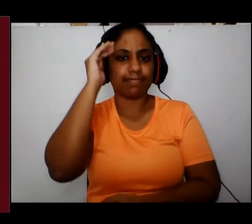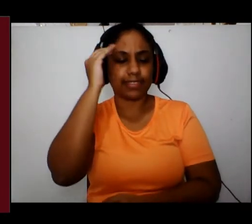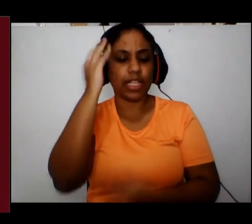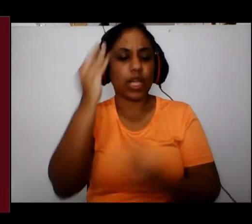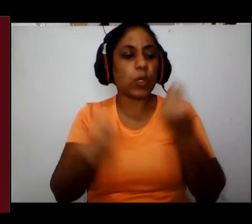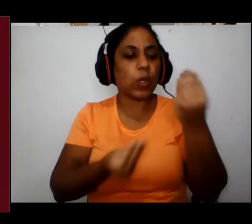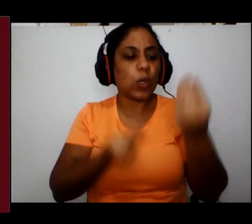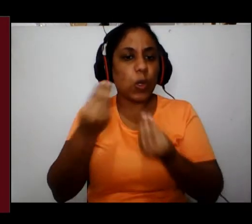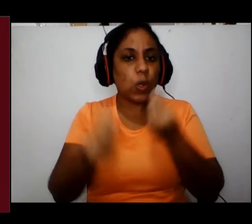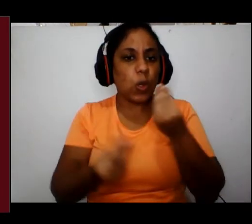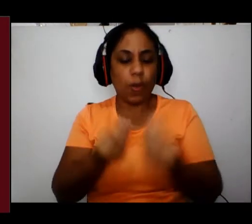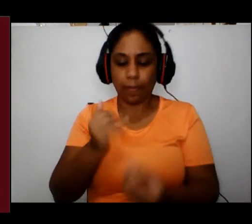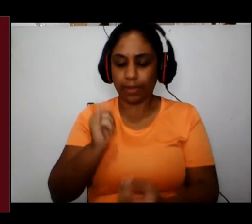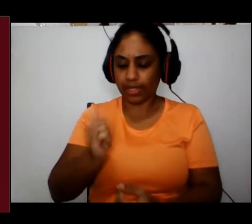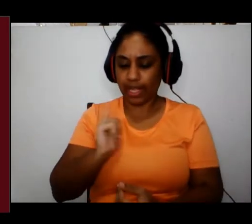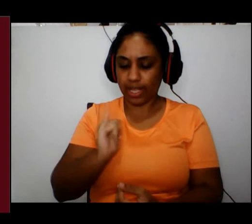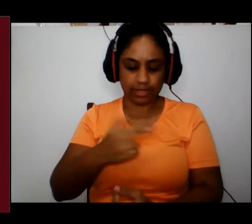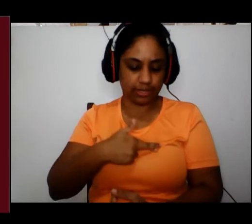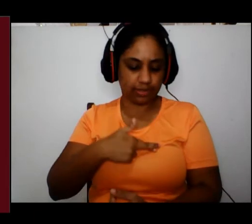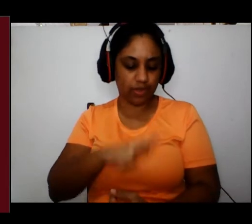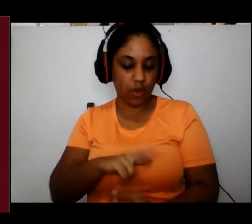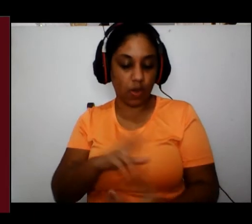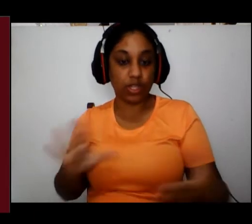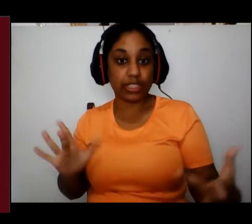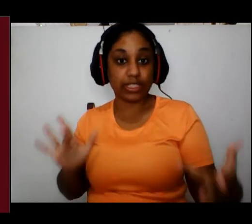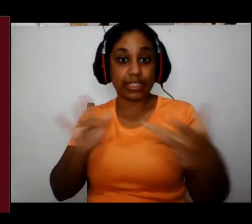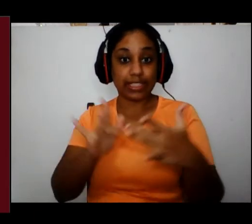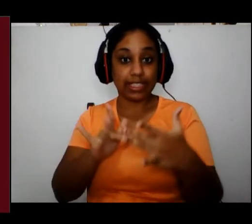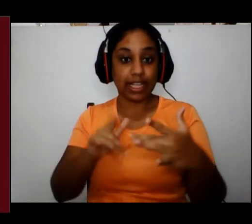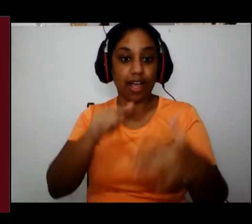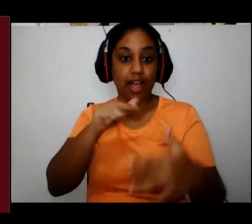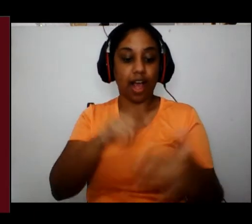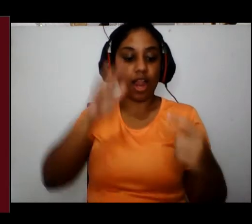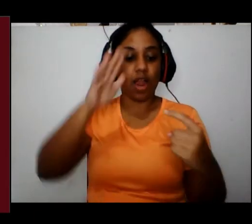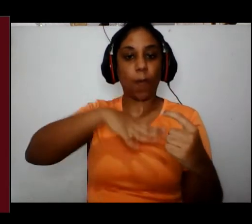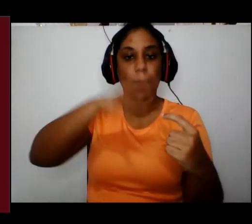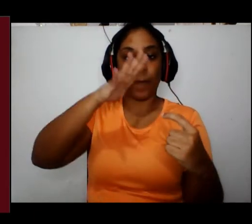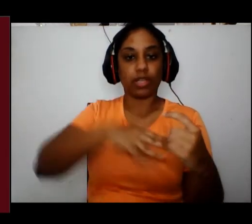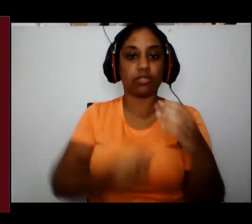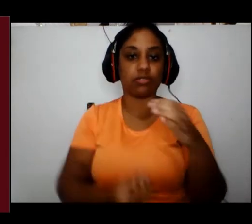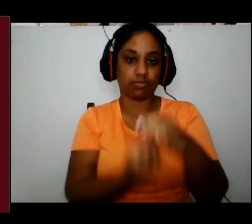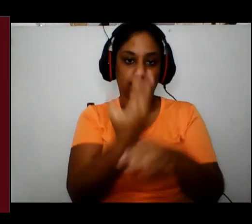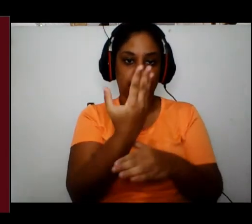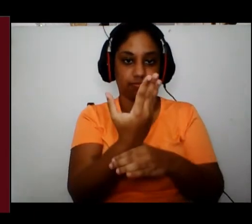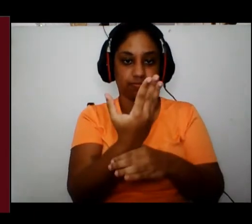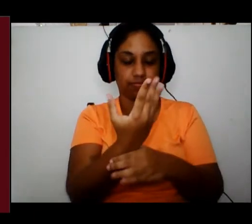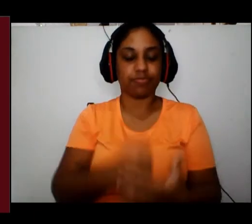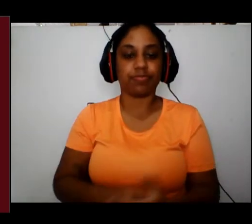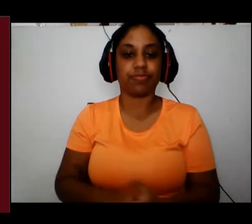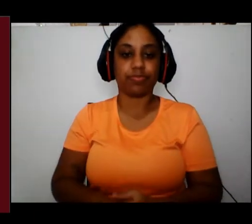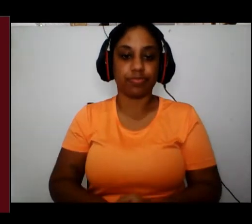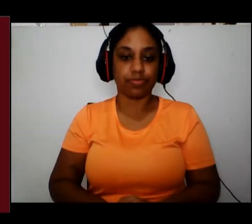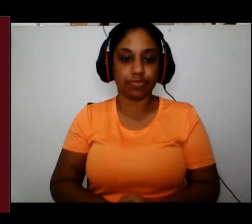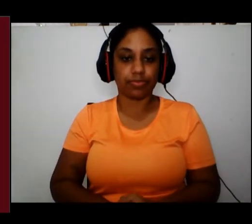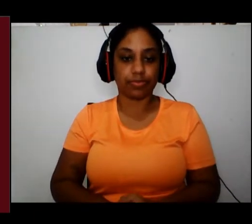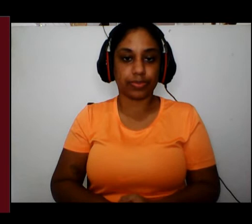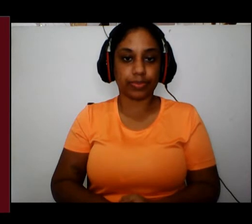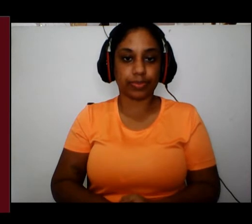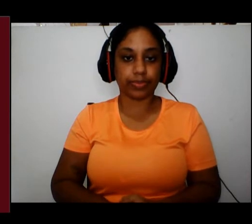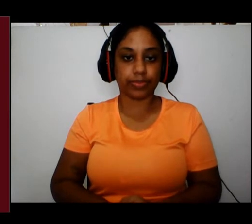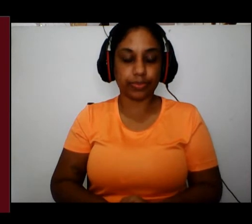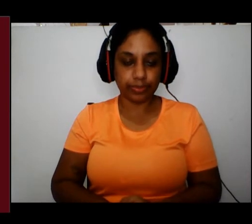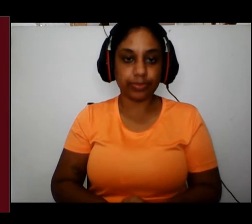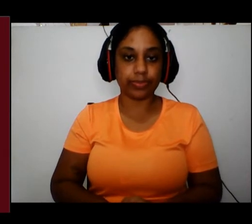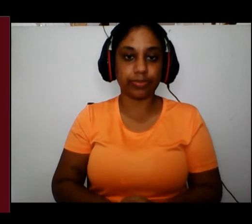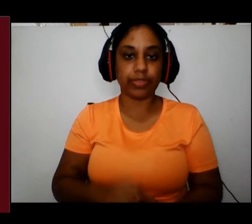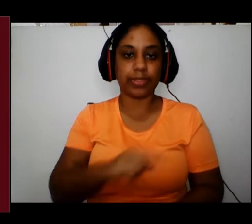como essas narrativas religiosas estão associadas aos mitos fundantes. Nesse primeiro momento, foi só para que